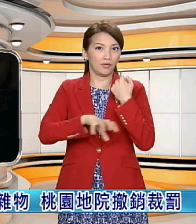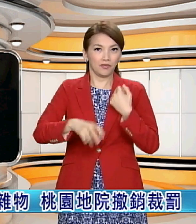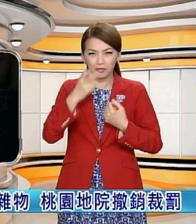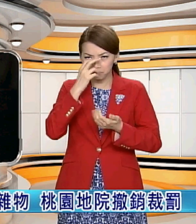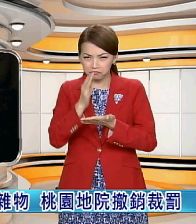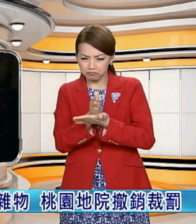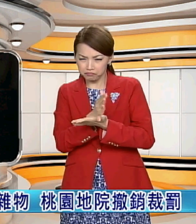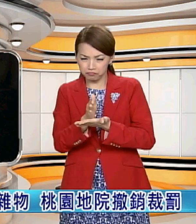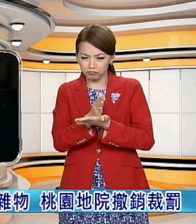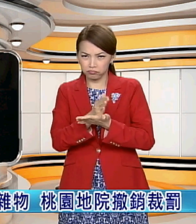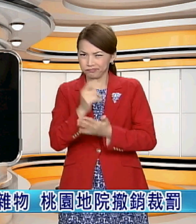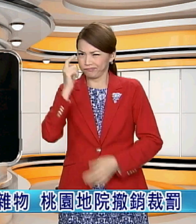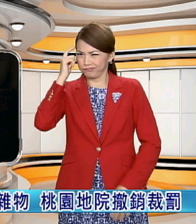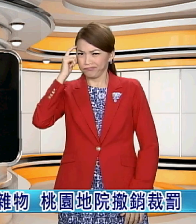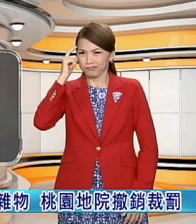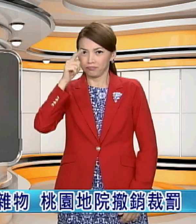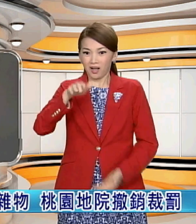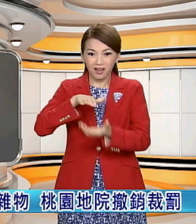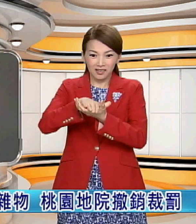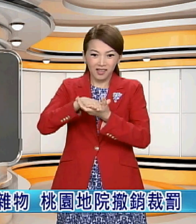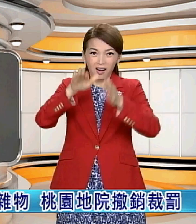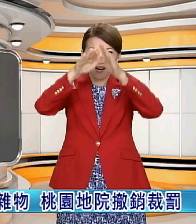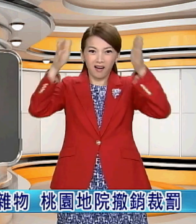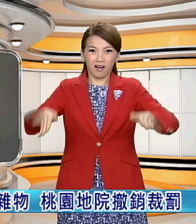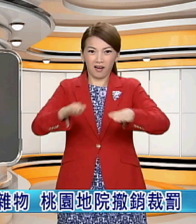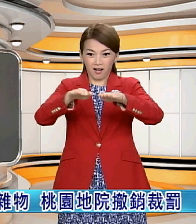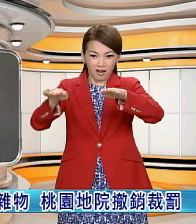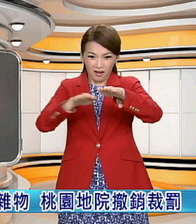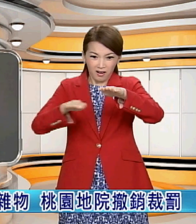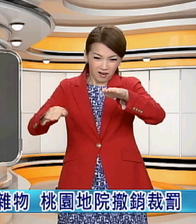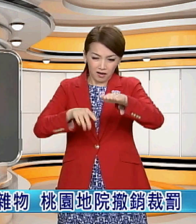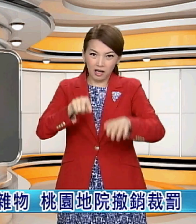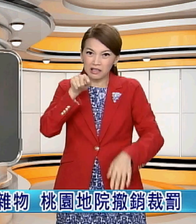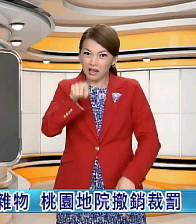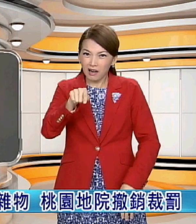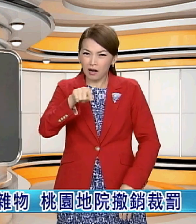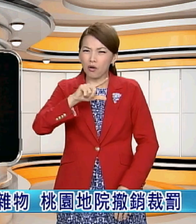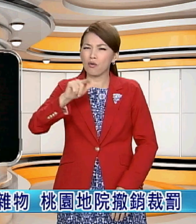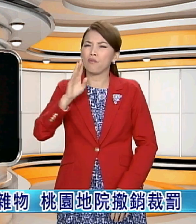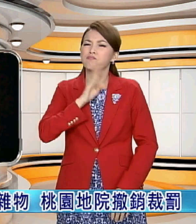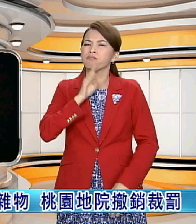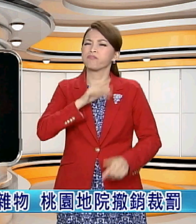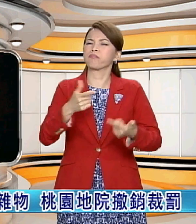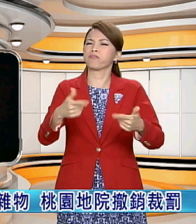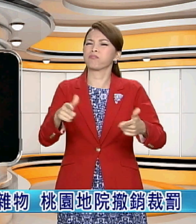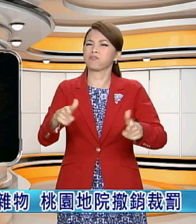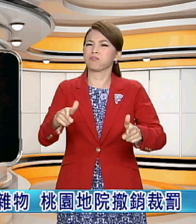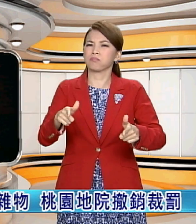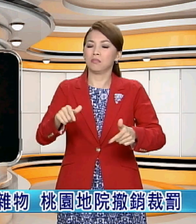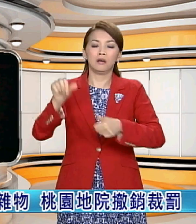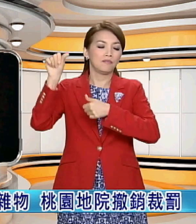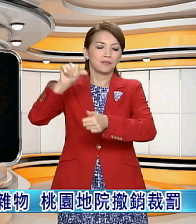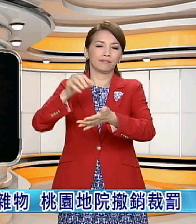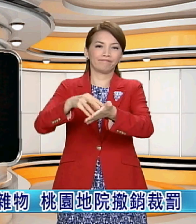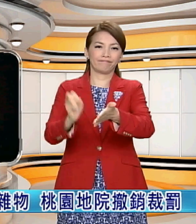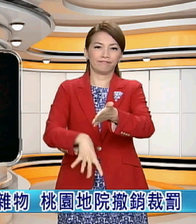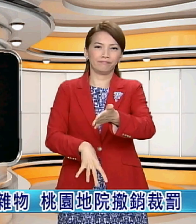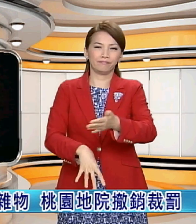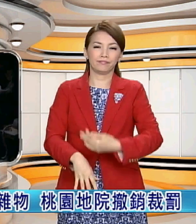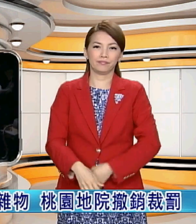院审理之后，则是认为鞋柜并非杂物，因此撤销裁罚。